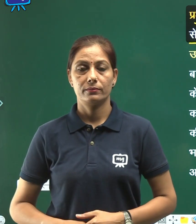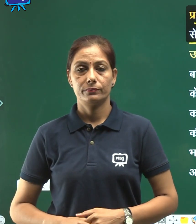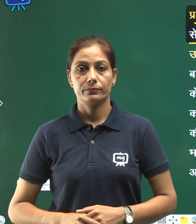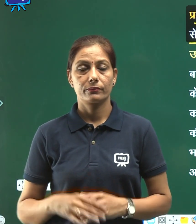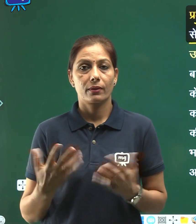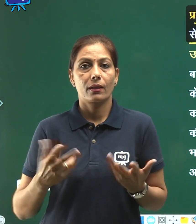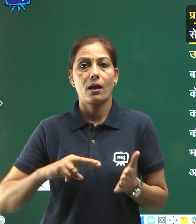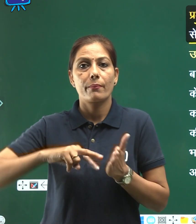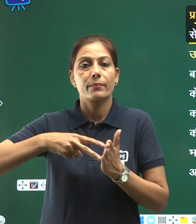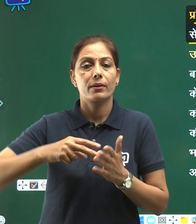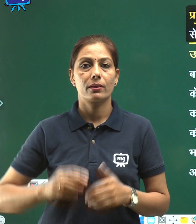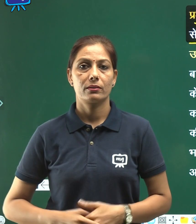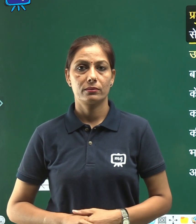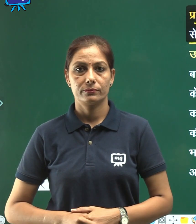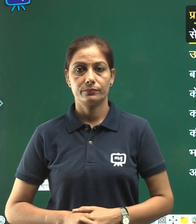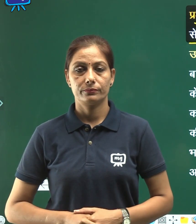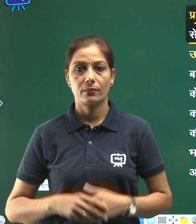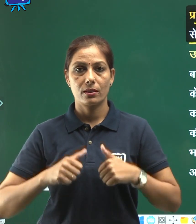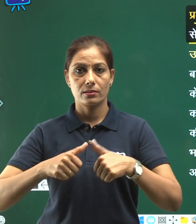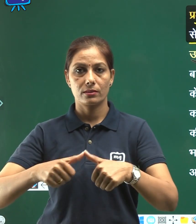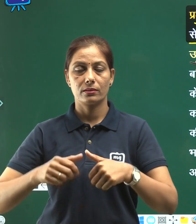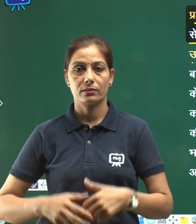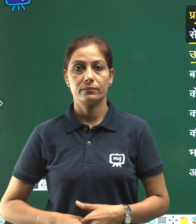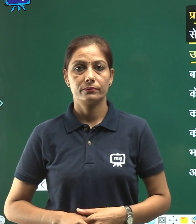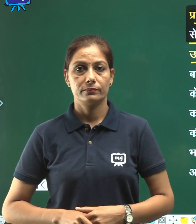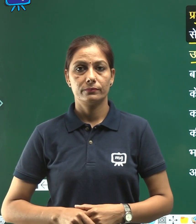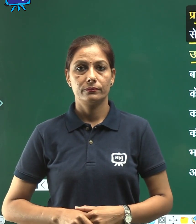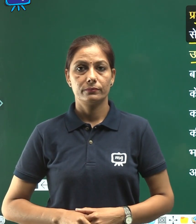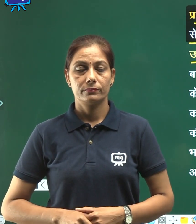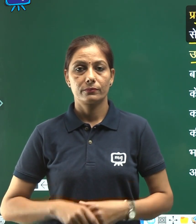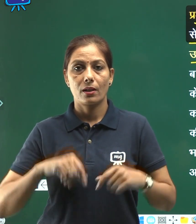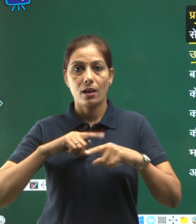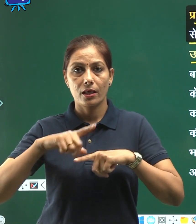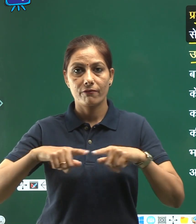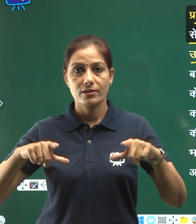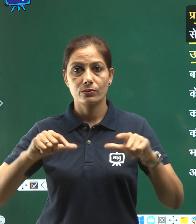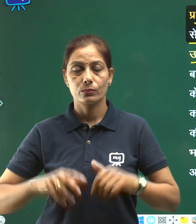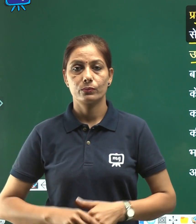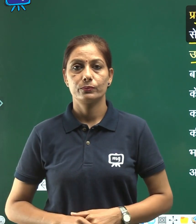क्या अभिप्राय है? उत्तर है, भाषा को